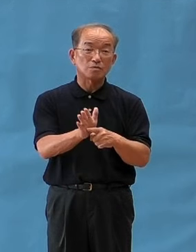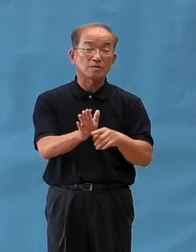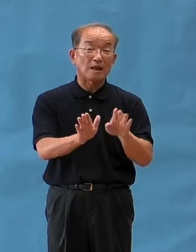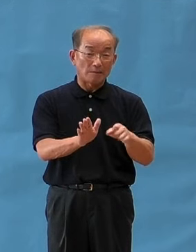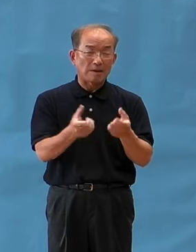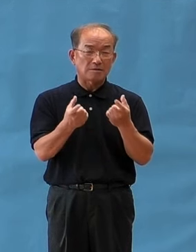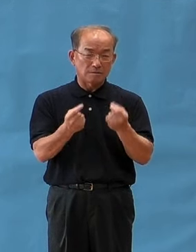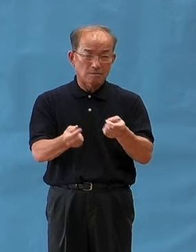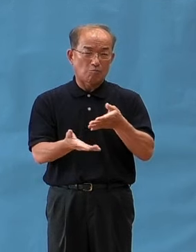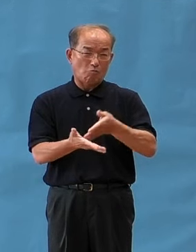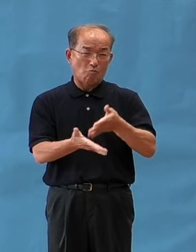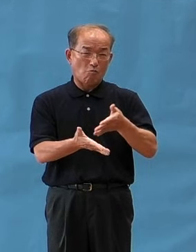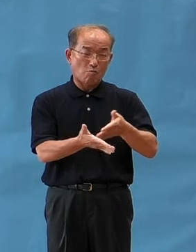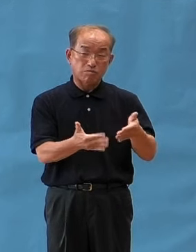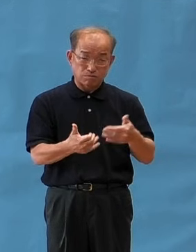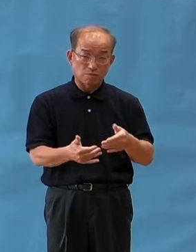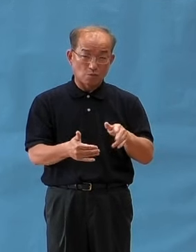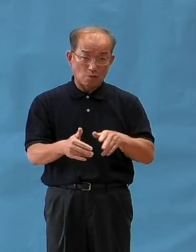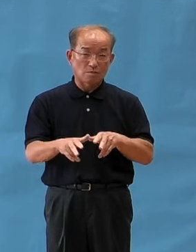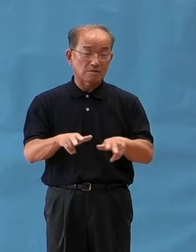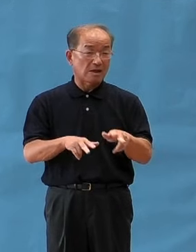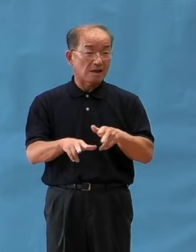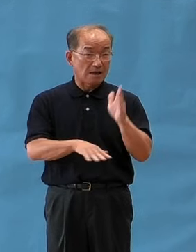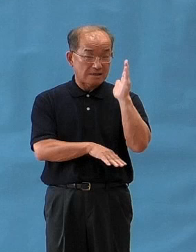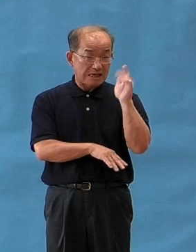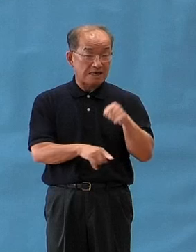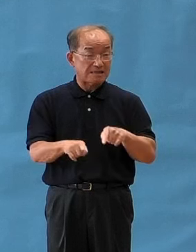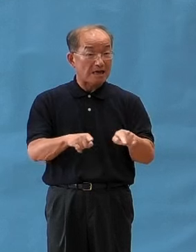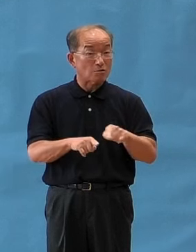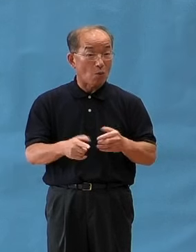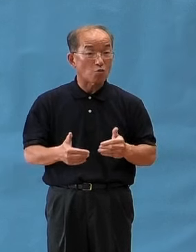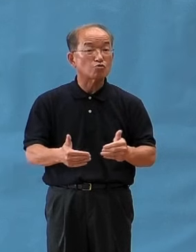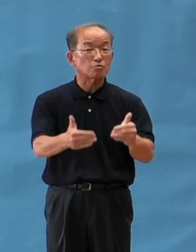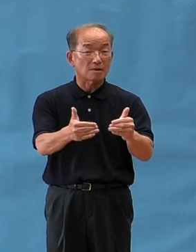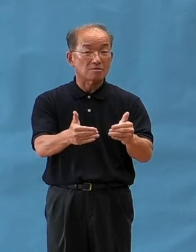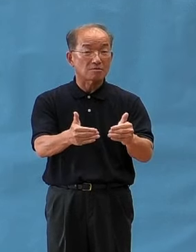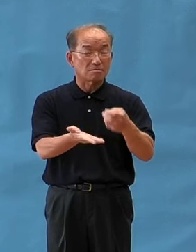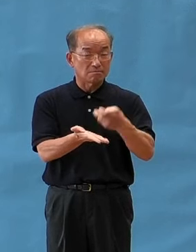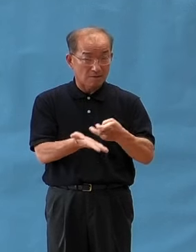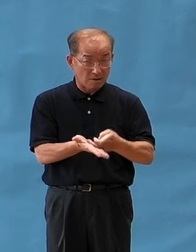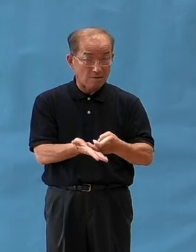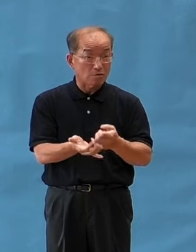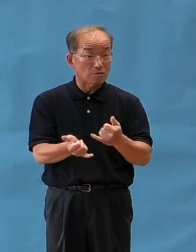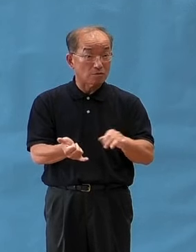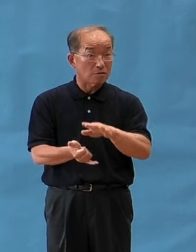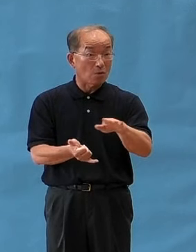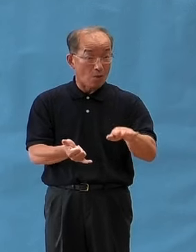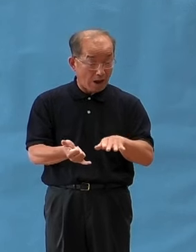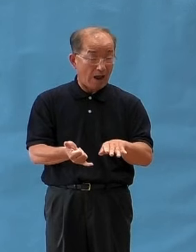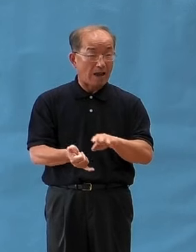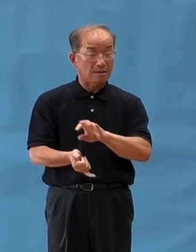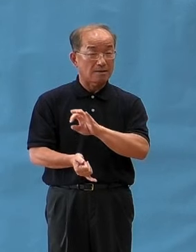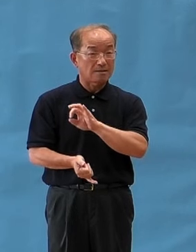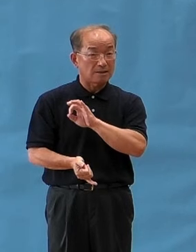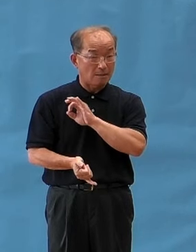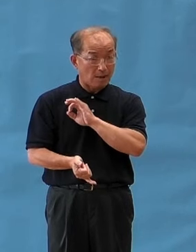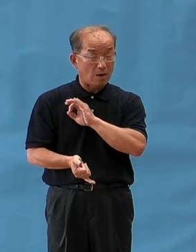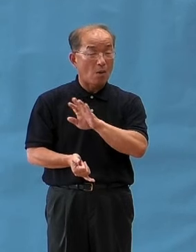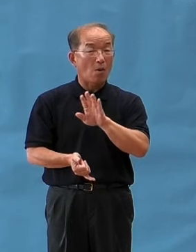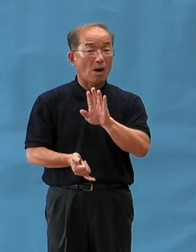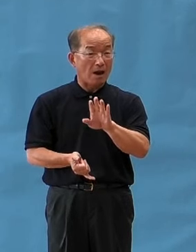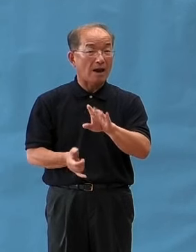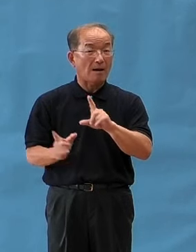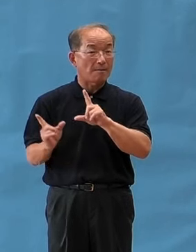そういうことを、そういう政策をね、進めるべきだと言ってる人は、ちゃんと全部名前を挙げて、世の中